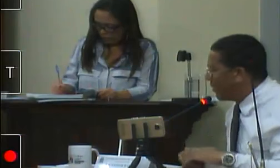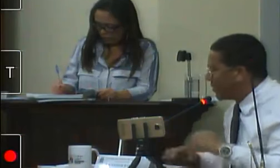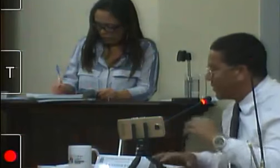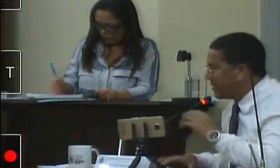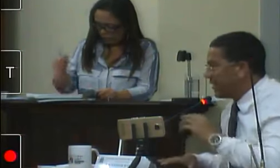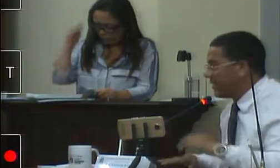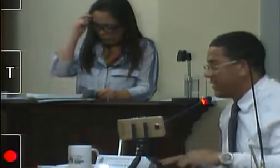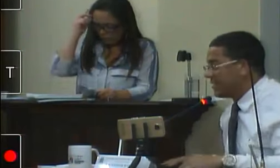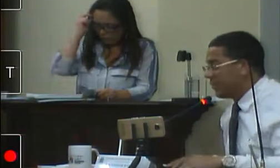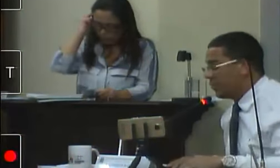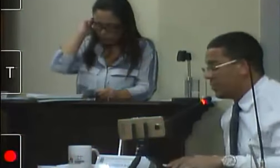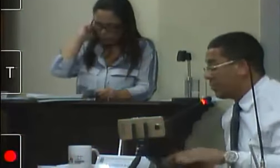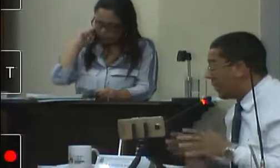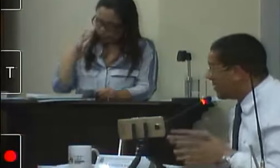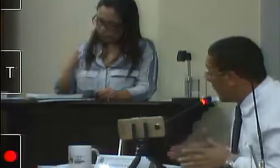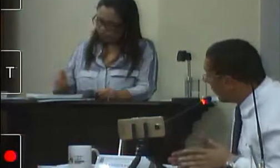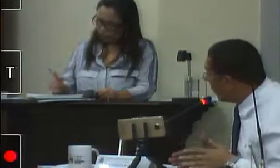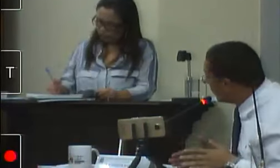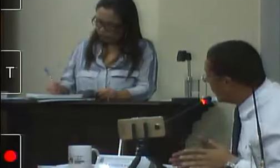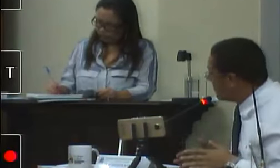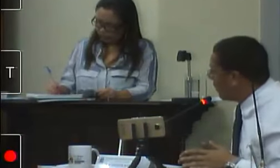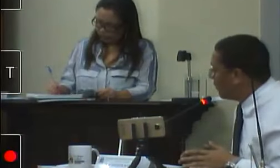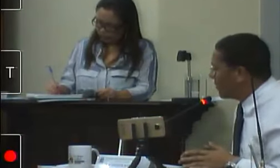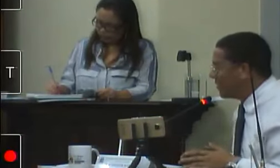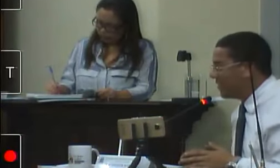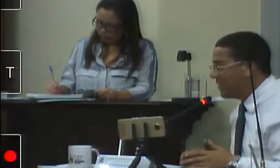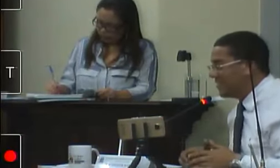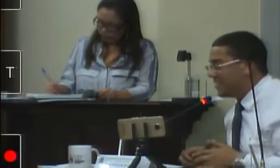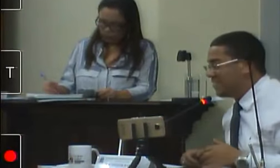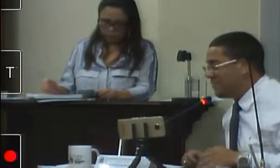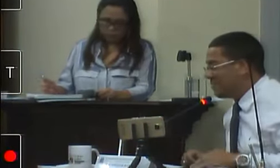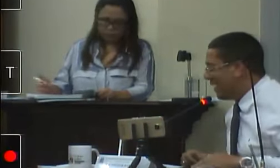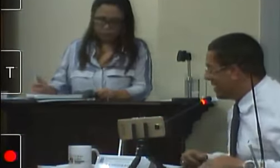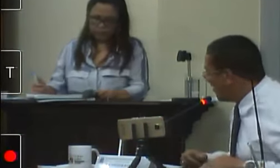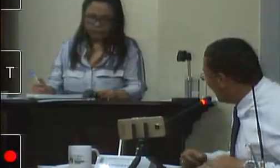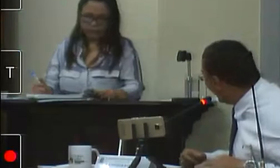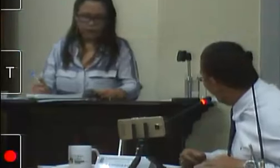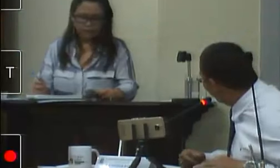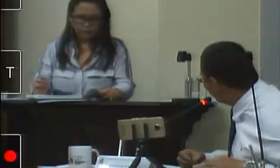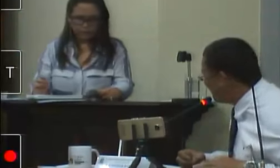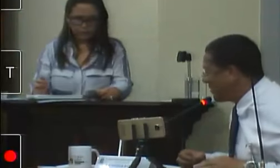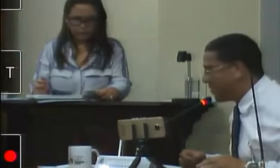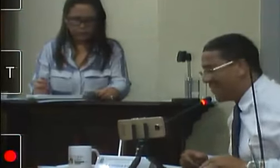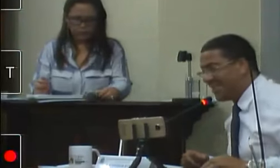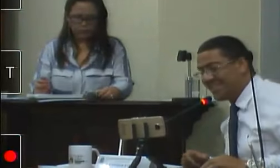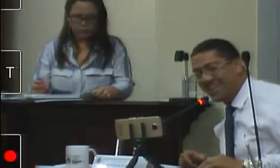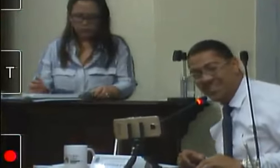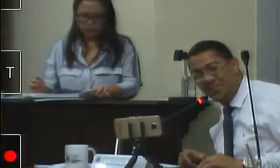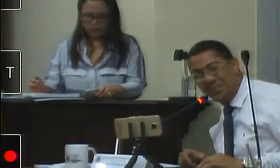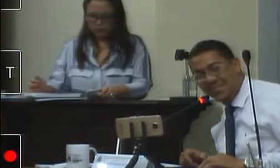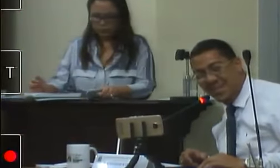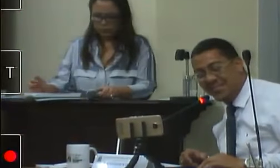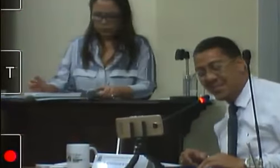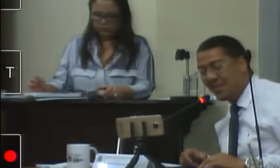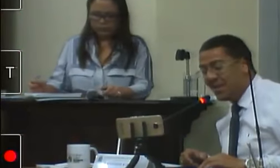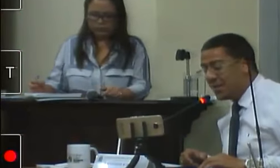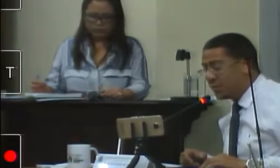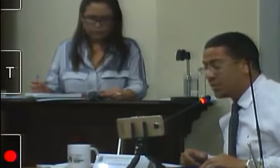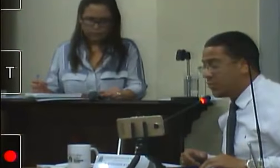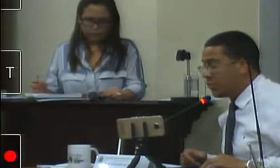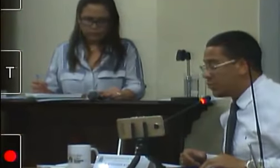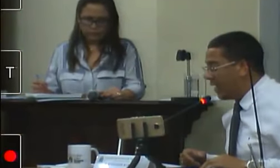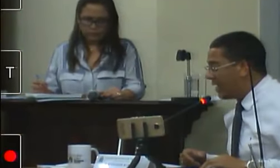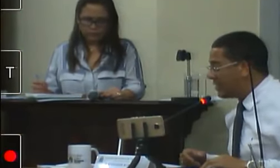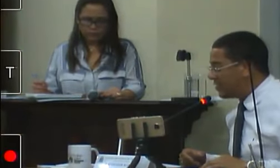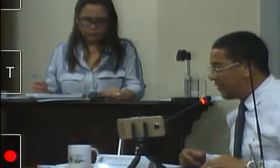de contas da Secretaria de Saúde. Eu que participei do Conselho de Saúde, já tive embates memoráveis com muitos companheiros que aqui estão presentes. E hoje,